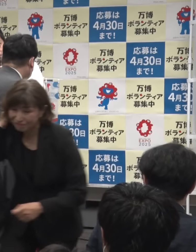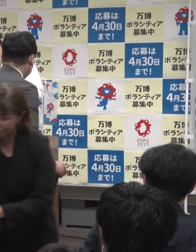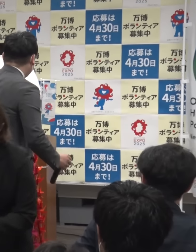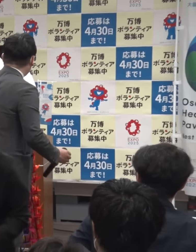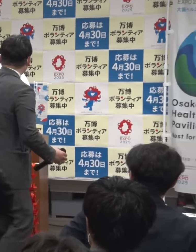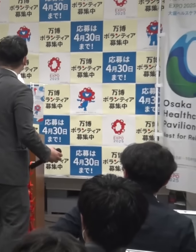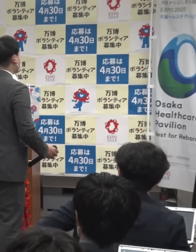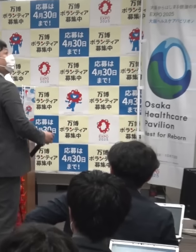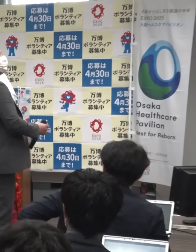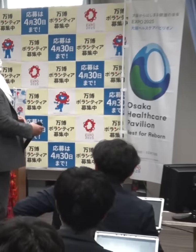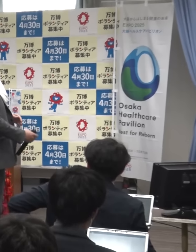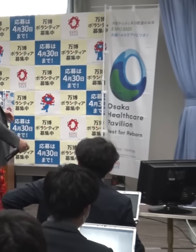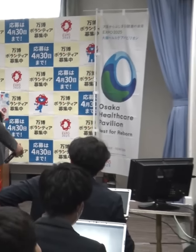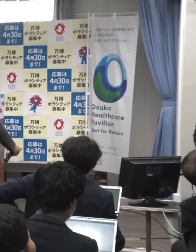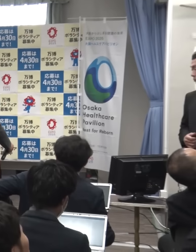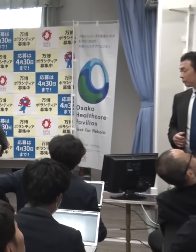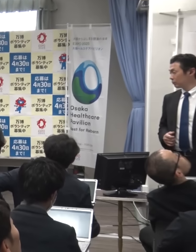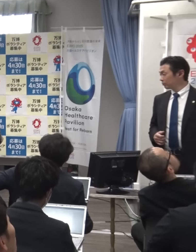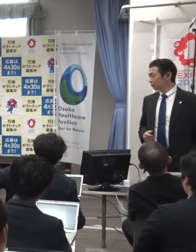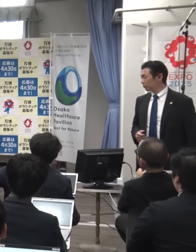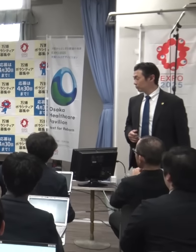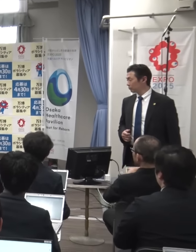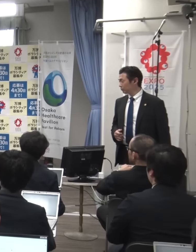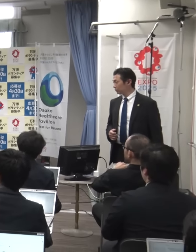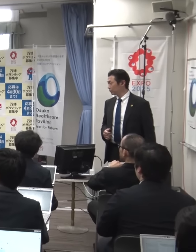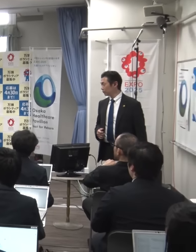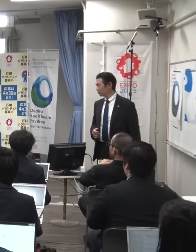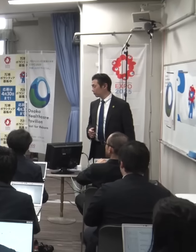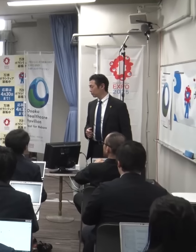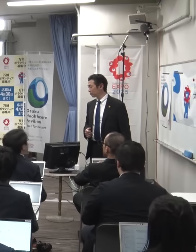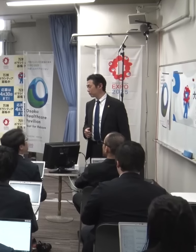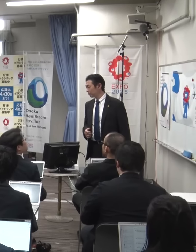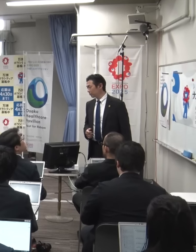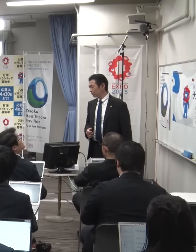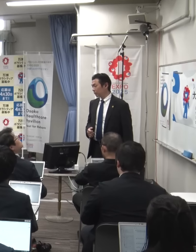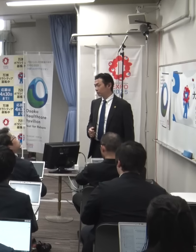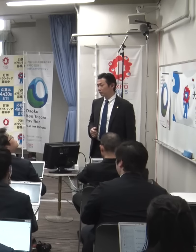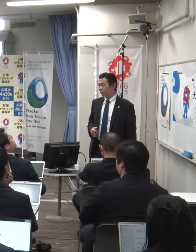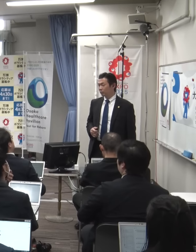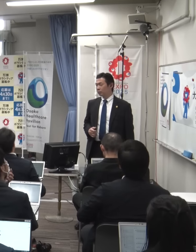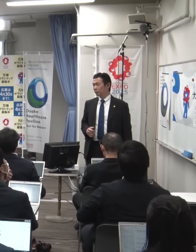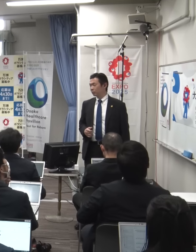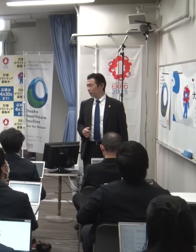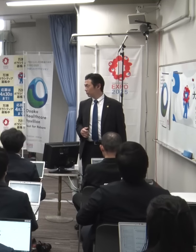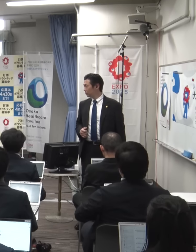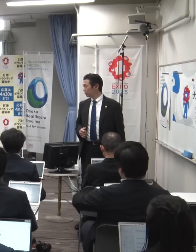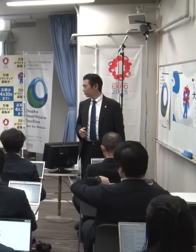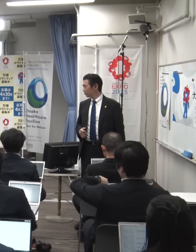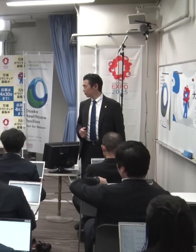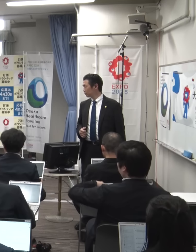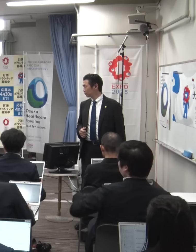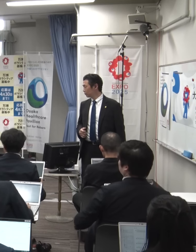ちょっとすみません、2時からあの次の項目があってちょっと手短な答えになれるかもしれませんけど、すみません。